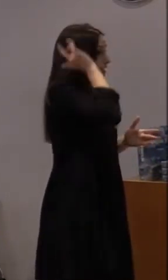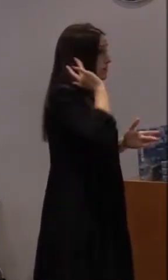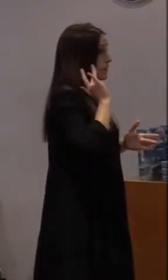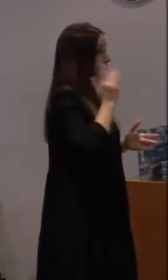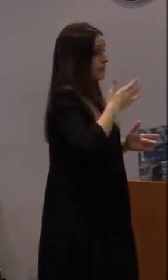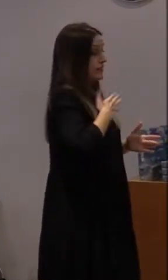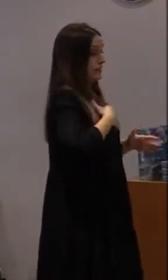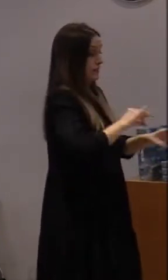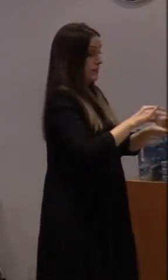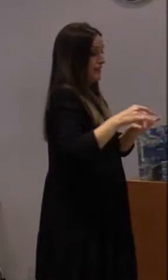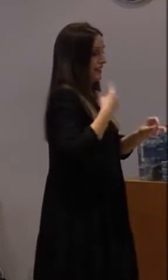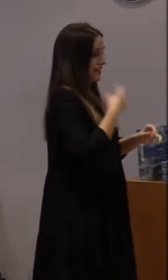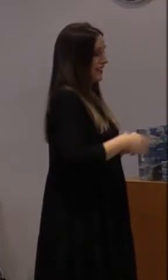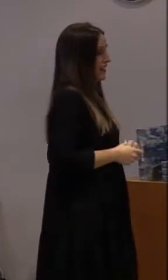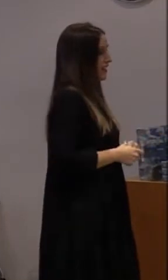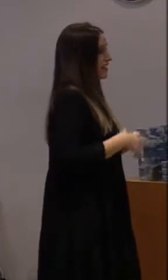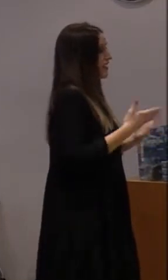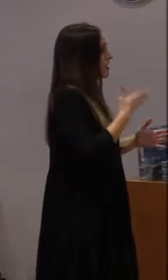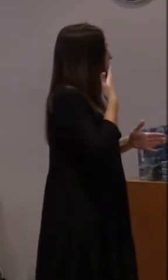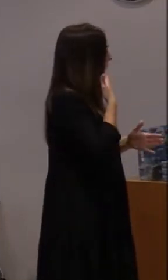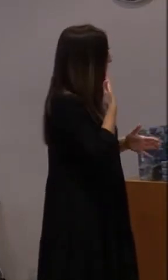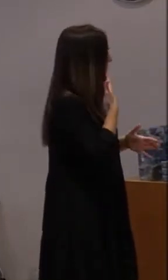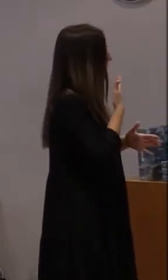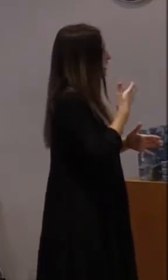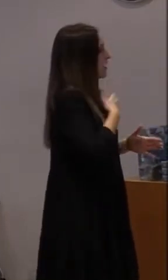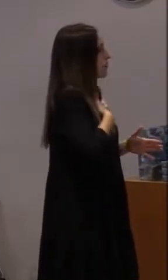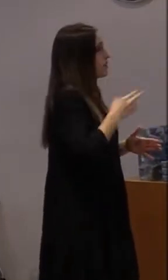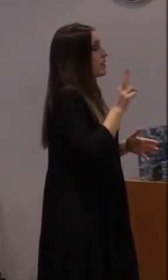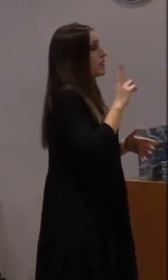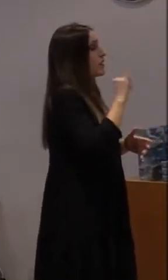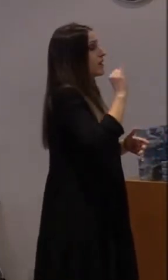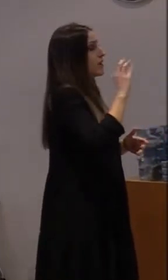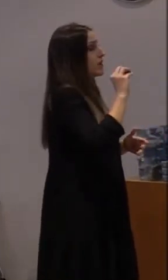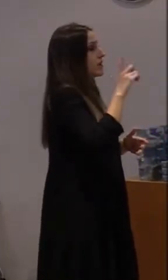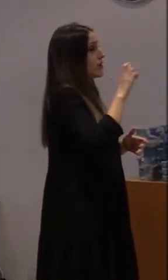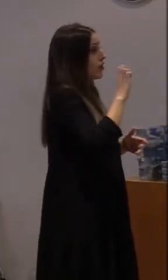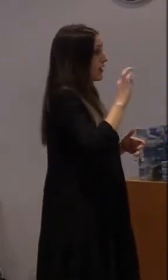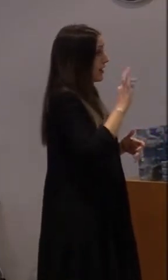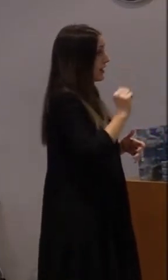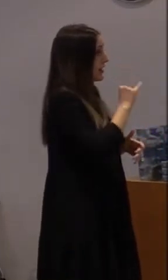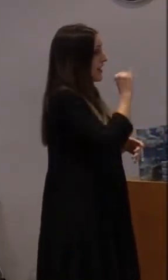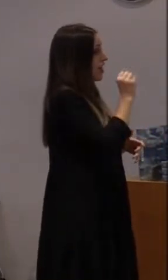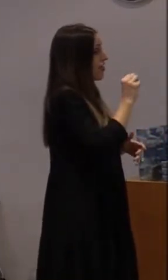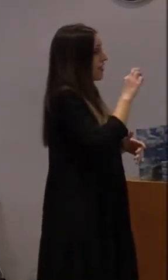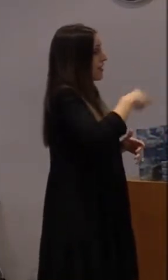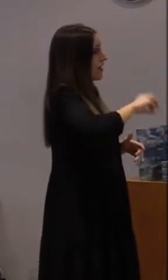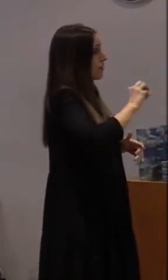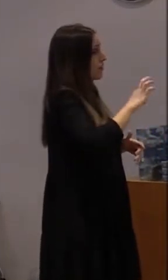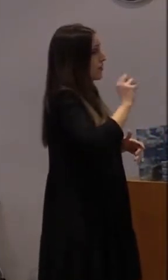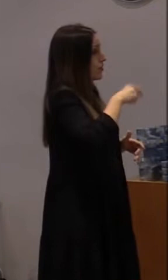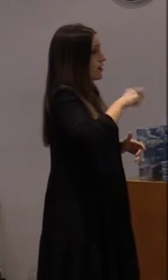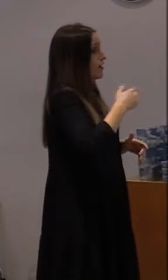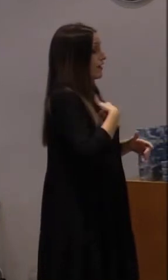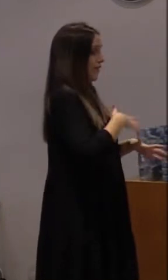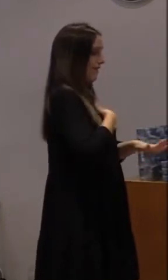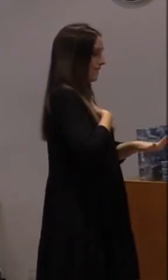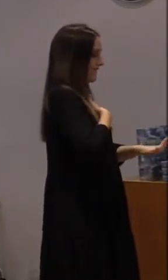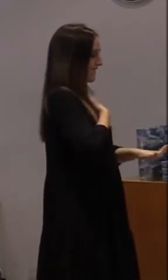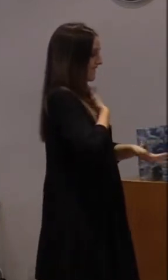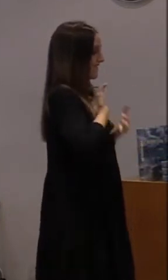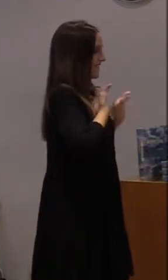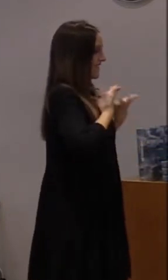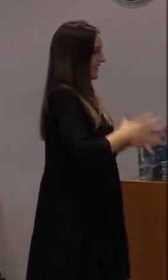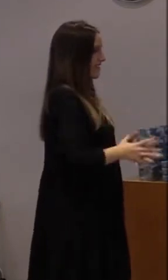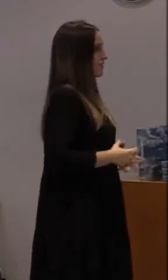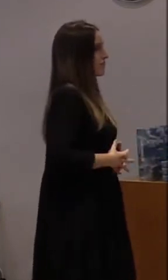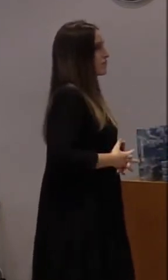mi tierra, y por supuesto ese homenaje a mi gobierna, mi veleta zamorana, que me ha hecho muchísima ilusión encontrármelo en este